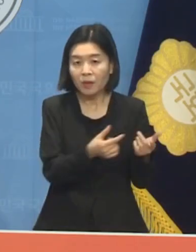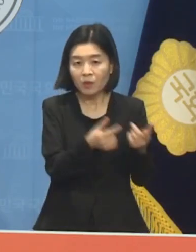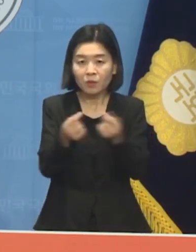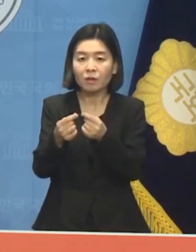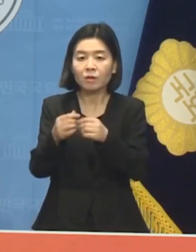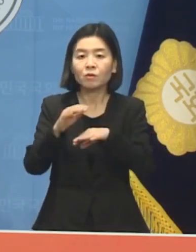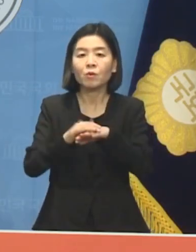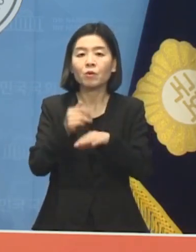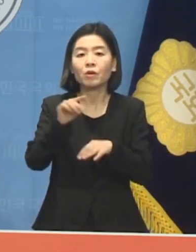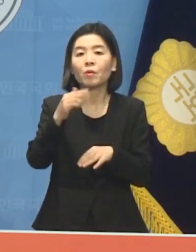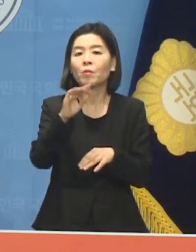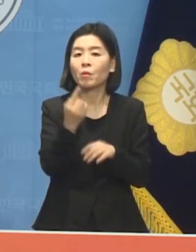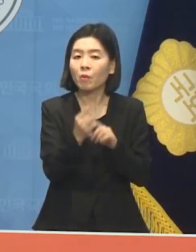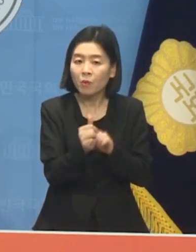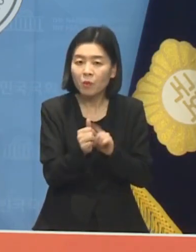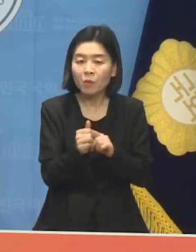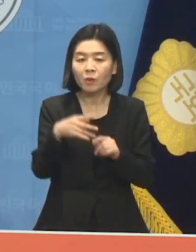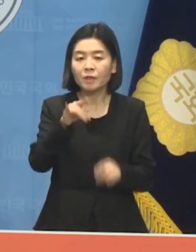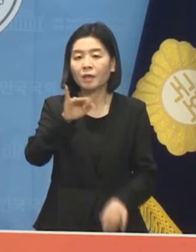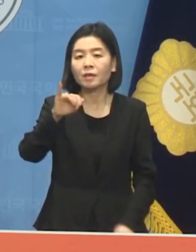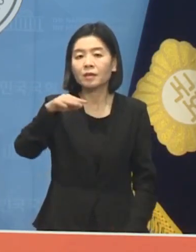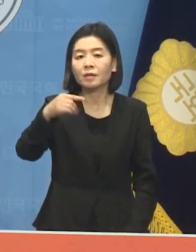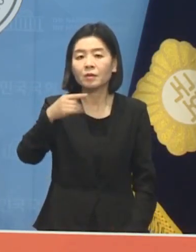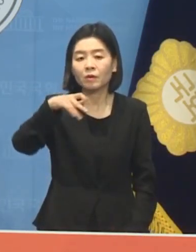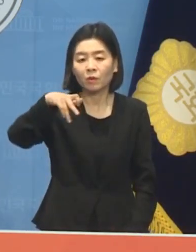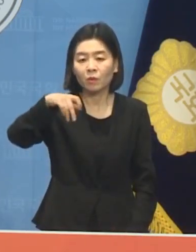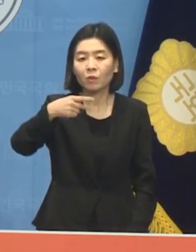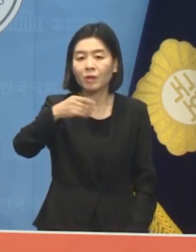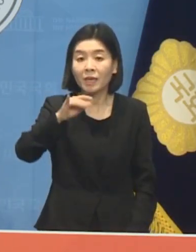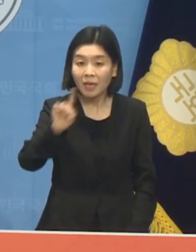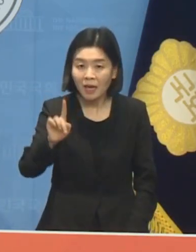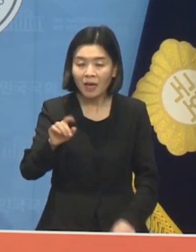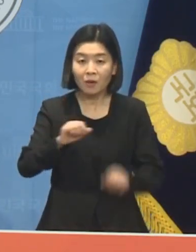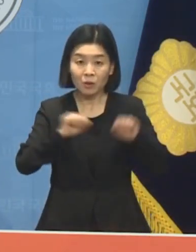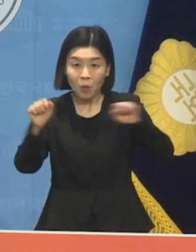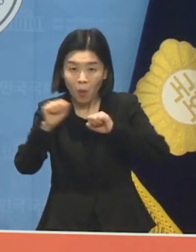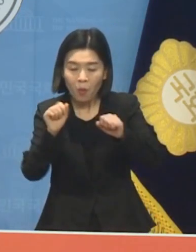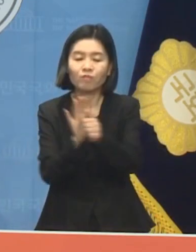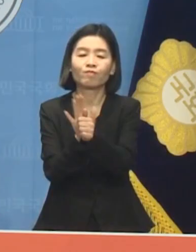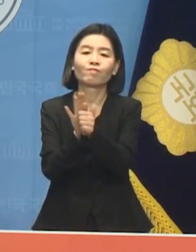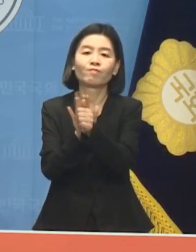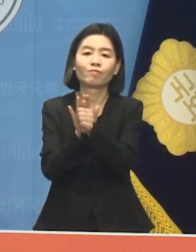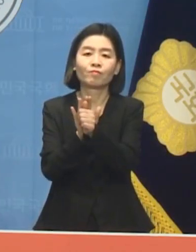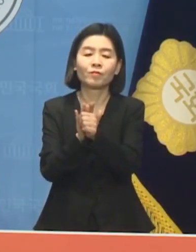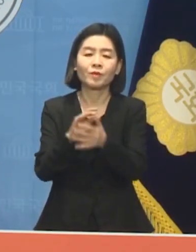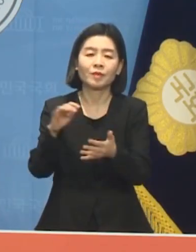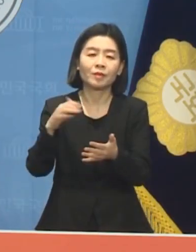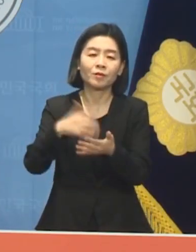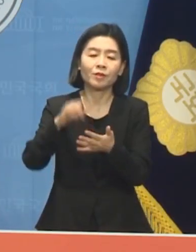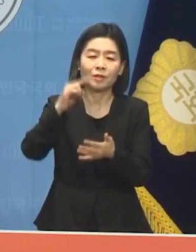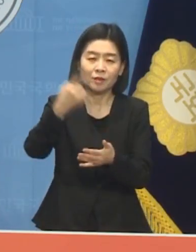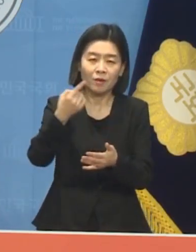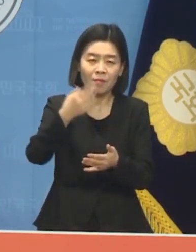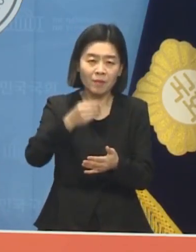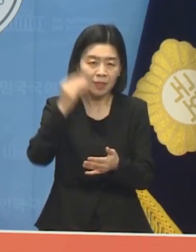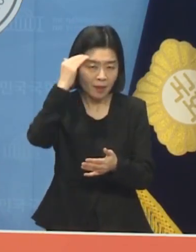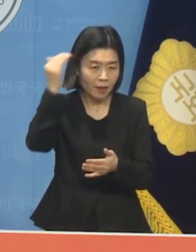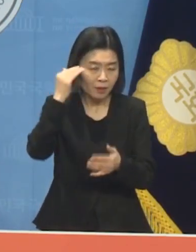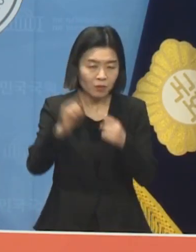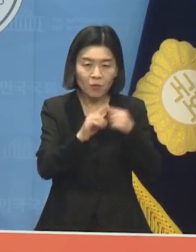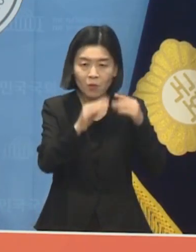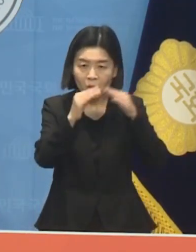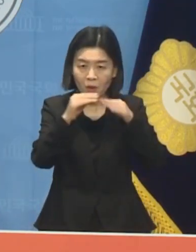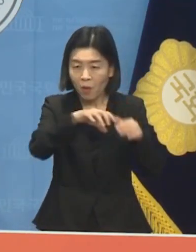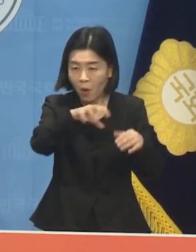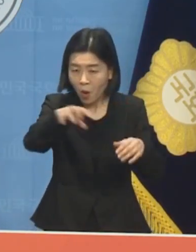목사의 세이브 코리아 구국운동을 전폭적으로 지지한다. 1천만 한국교회는 날마다 국가